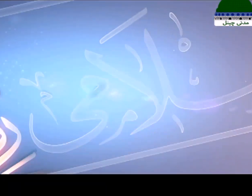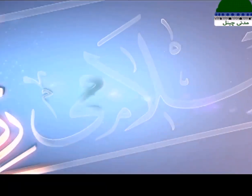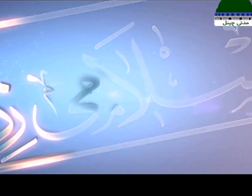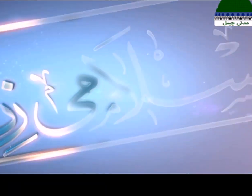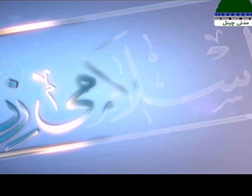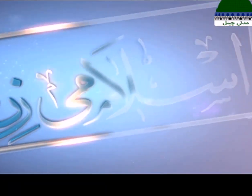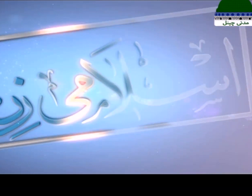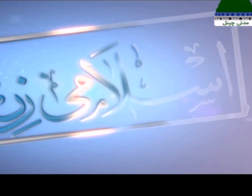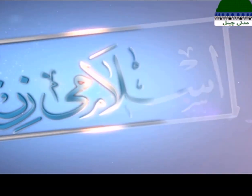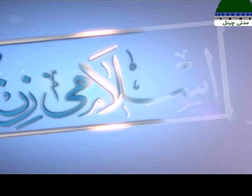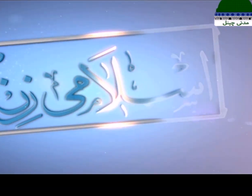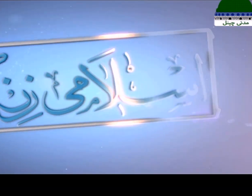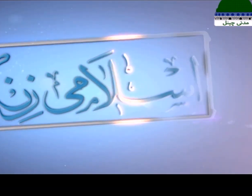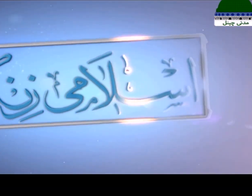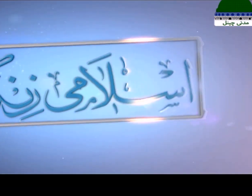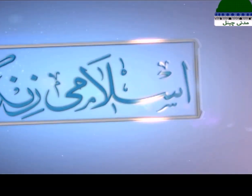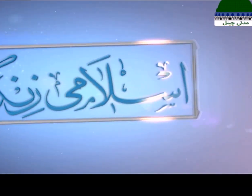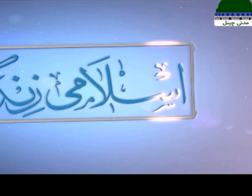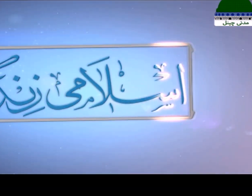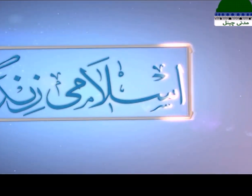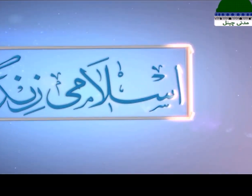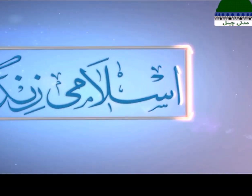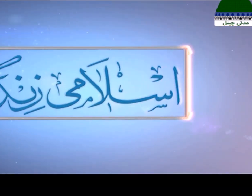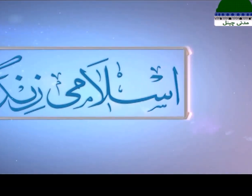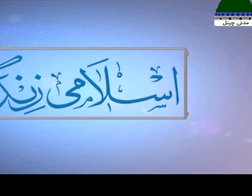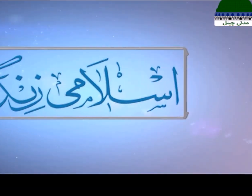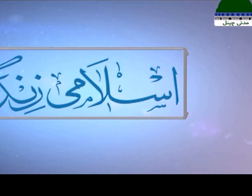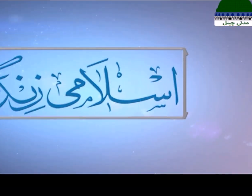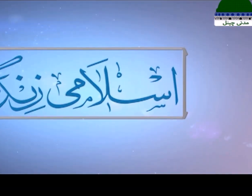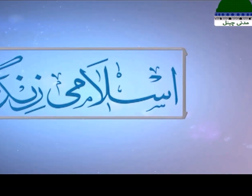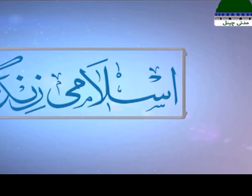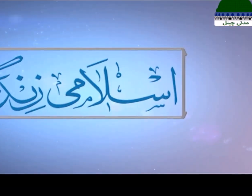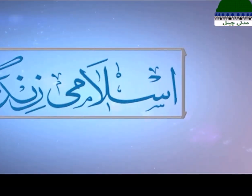زندگی کا مقصد تیرے دین کی سرفرازی.